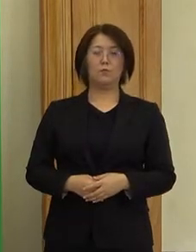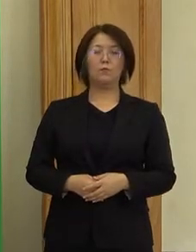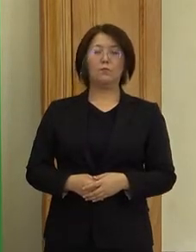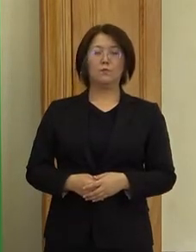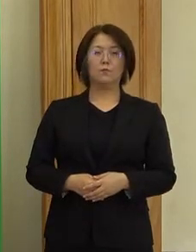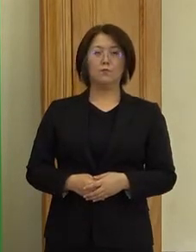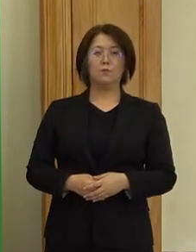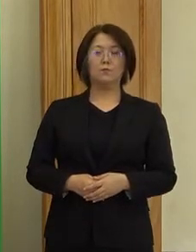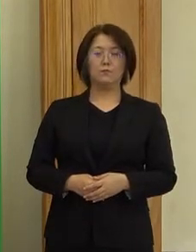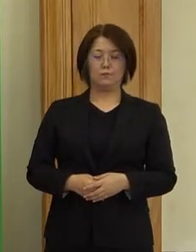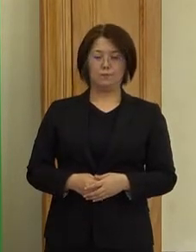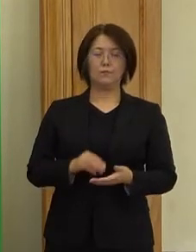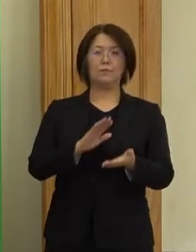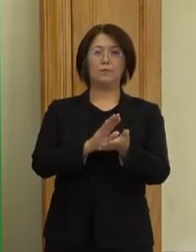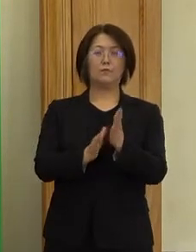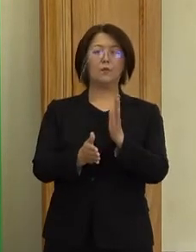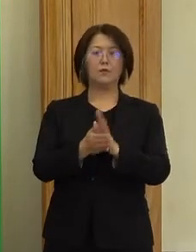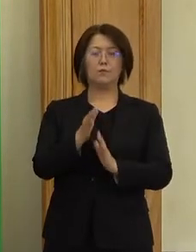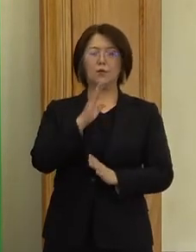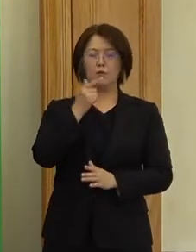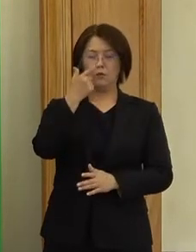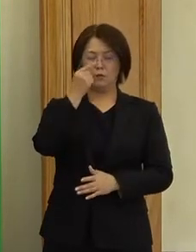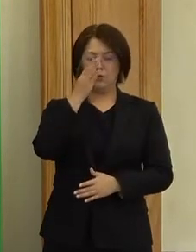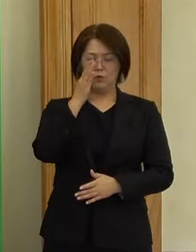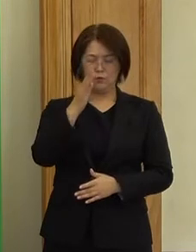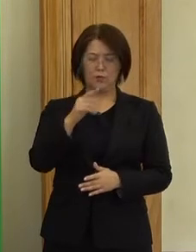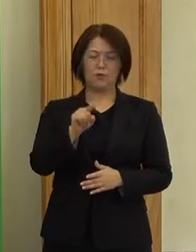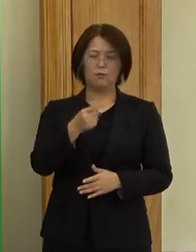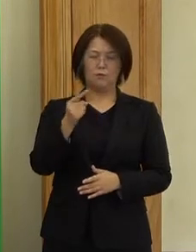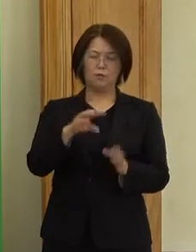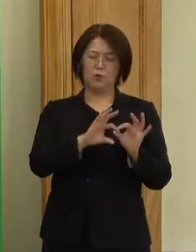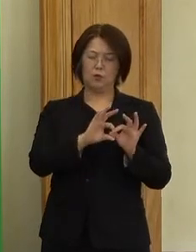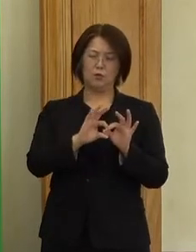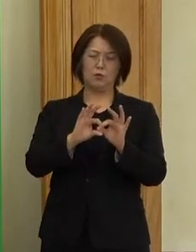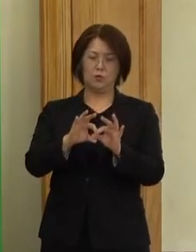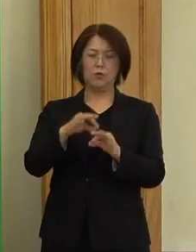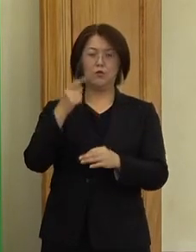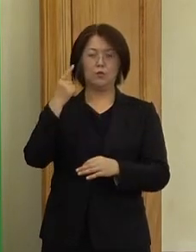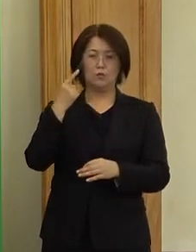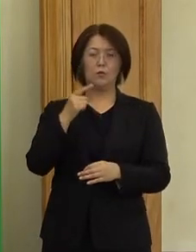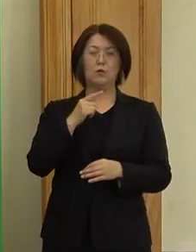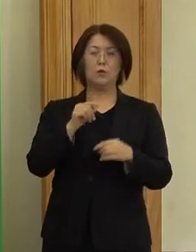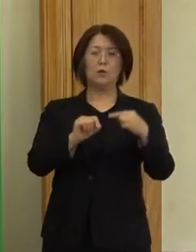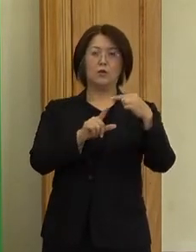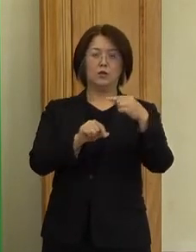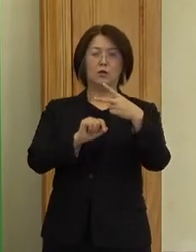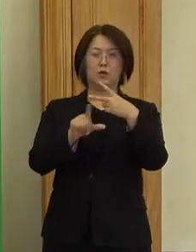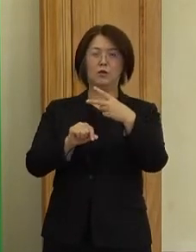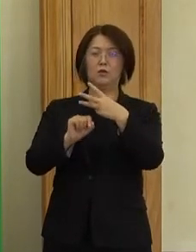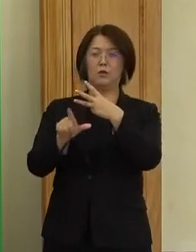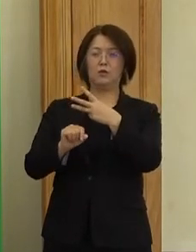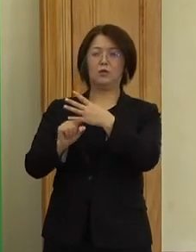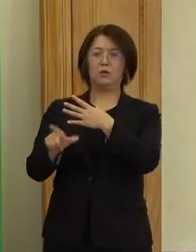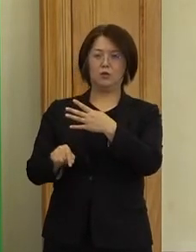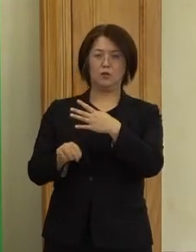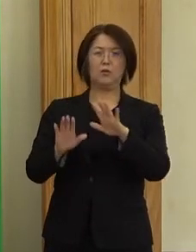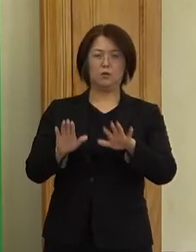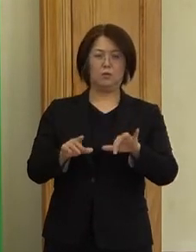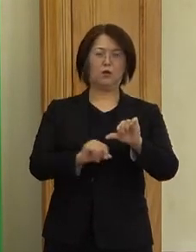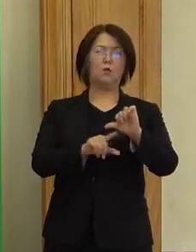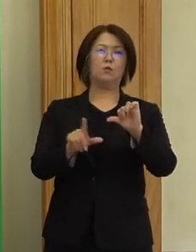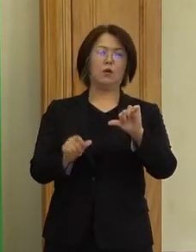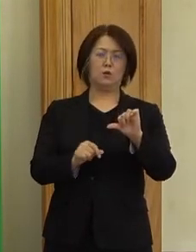はい、本当に改めて申し訳ないことが続いている。まさに1月、2月、3月、4月、そして今回5月